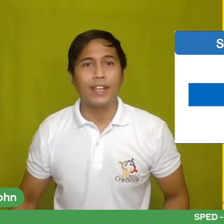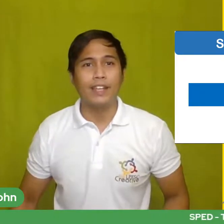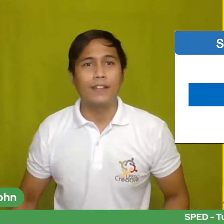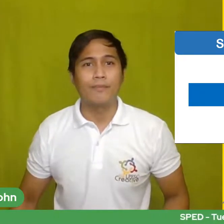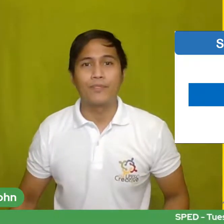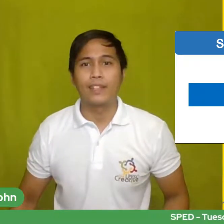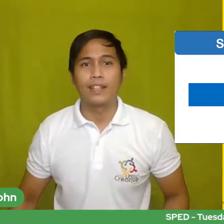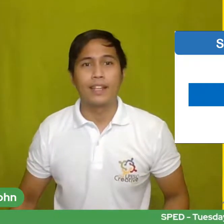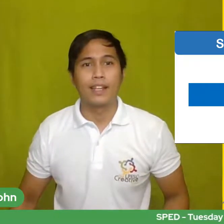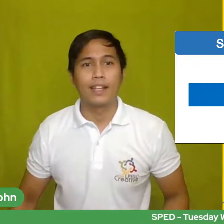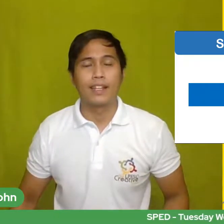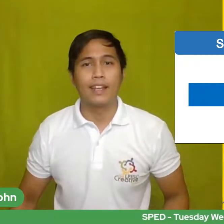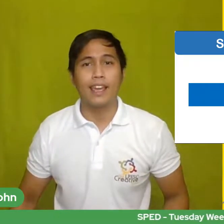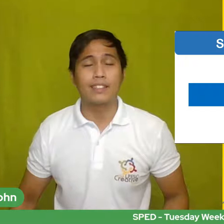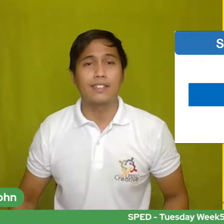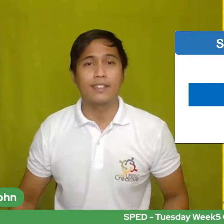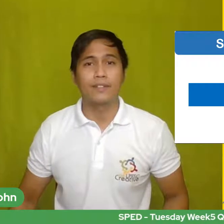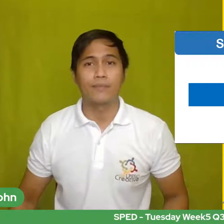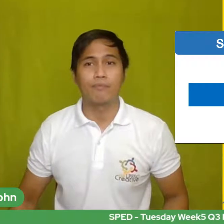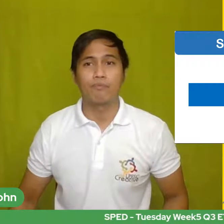Okay. Next.